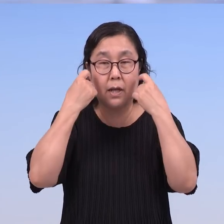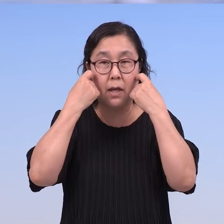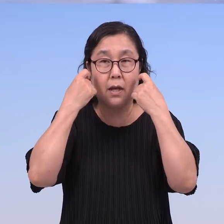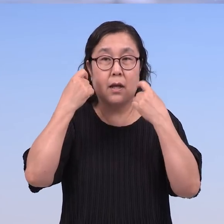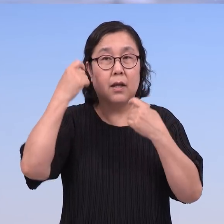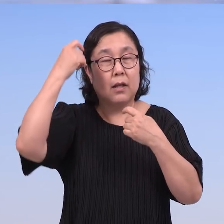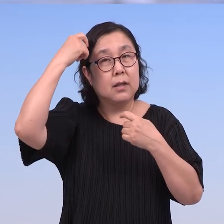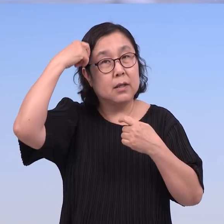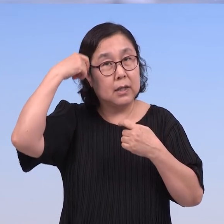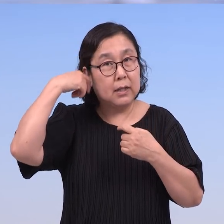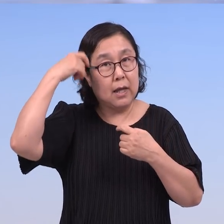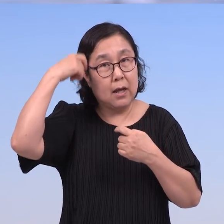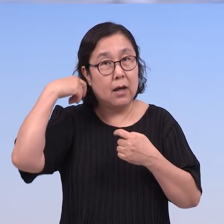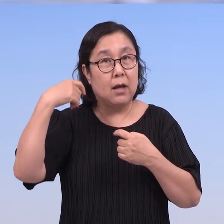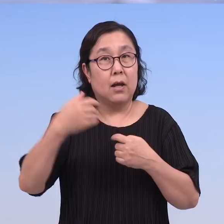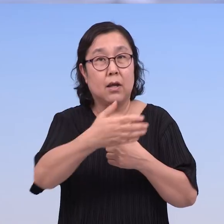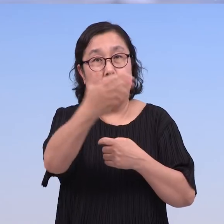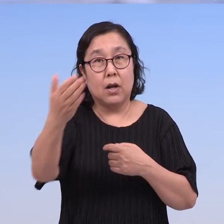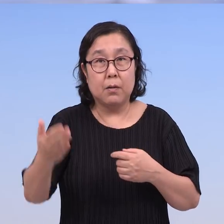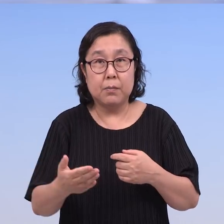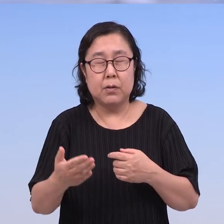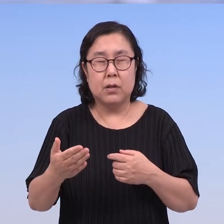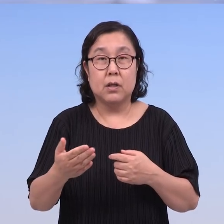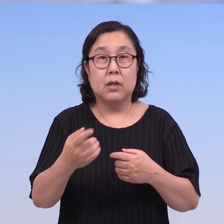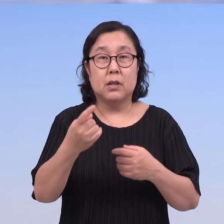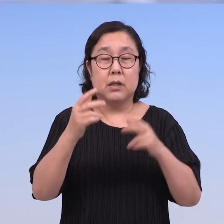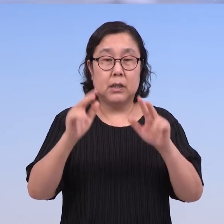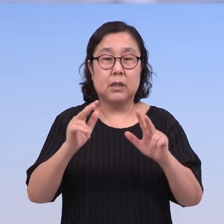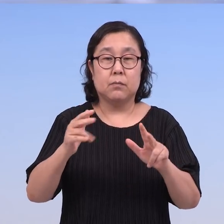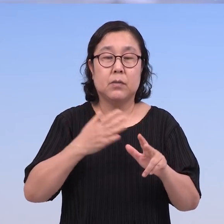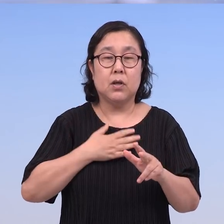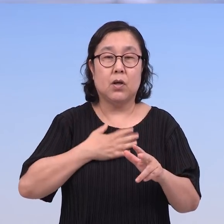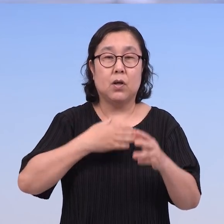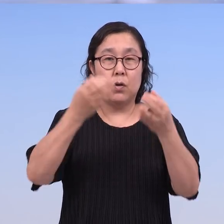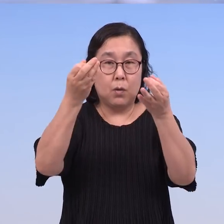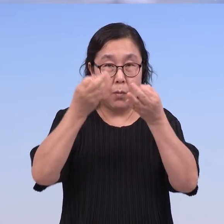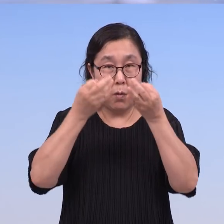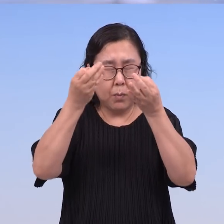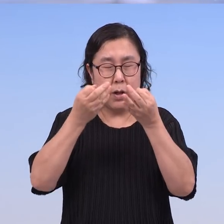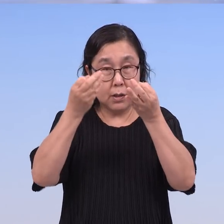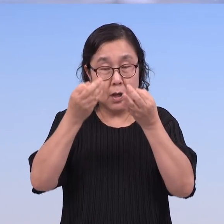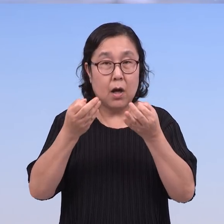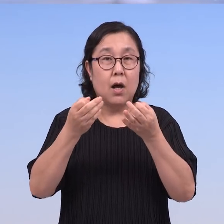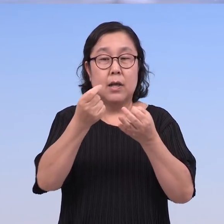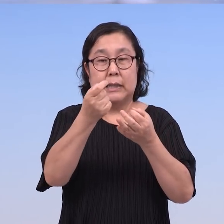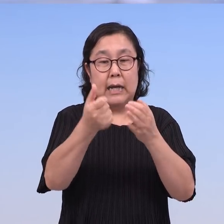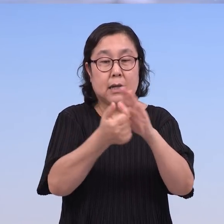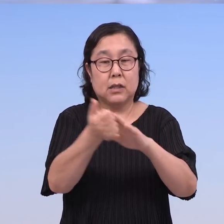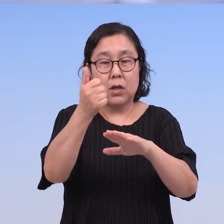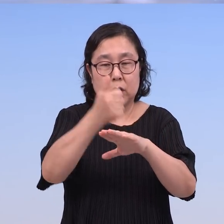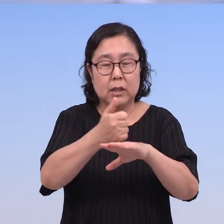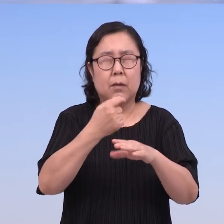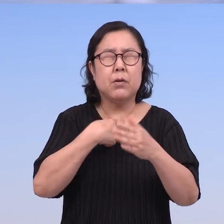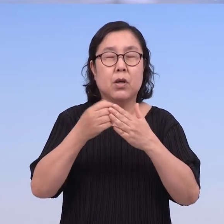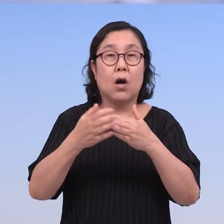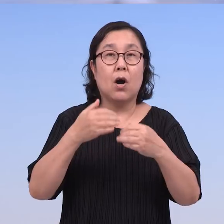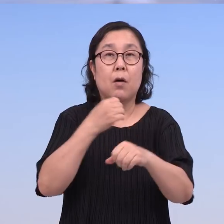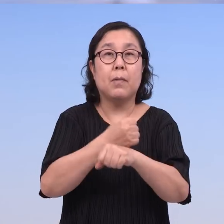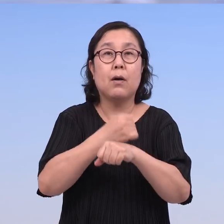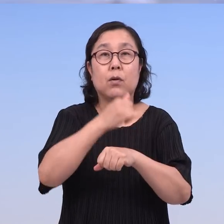저를 보면서 이 작은 성취감이 뭔지를 지금 이미 간접 경험하고 계시는 거예요. 이게 무슨 말씀인가